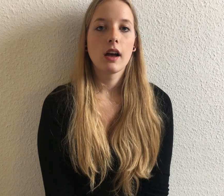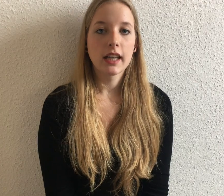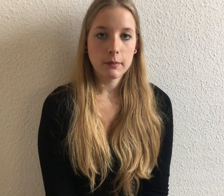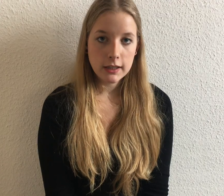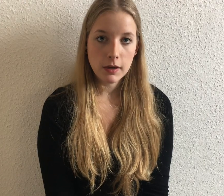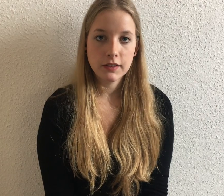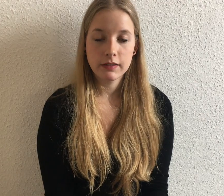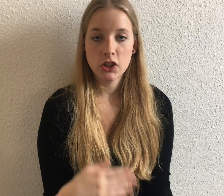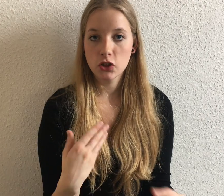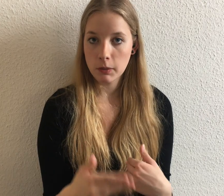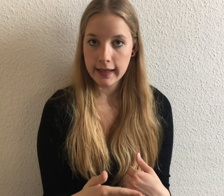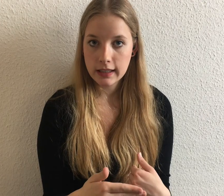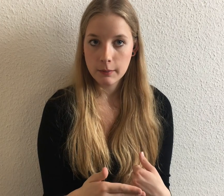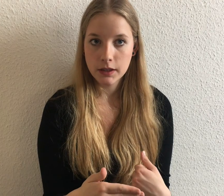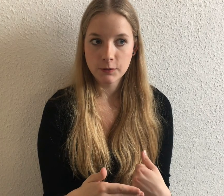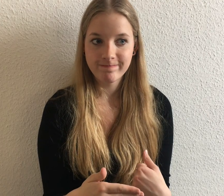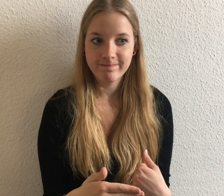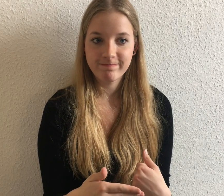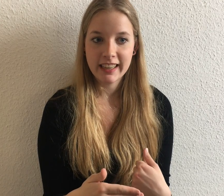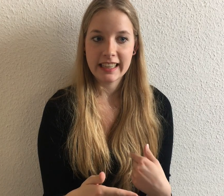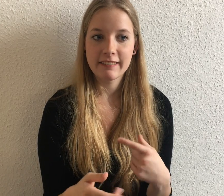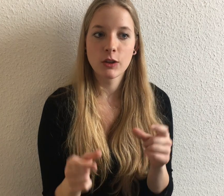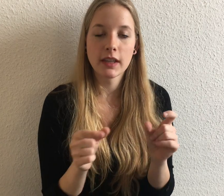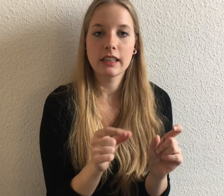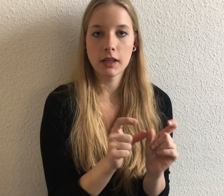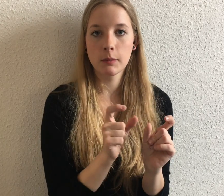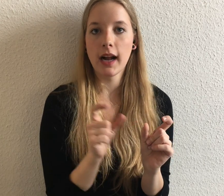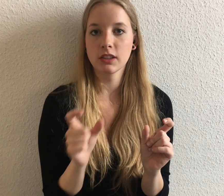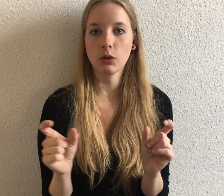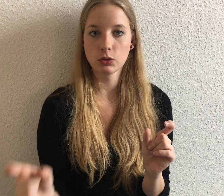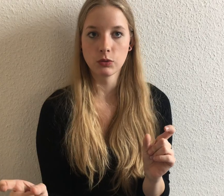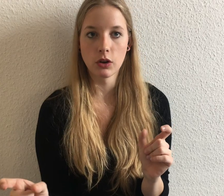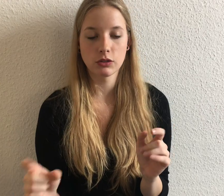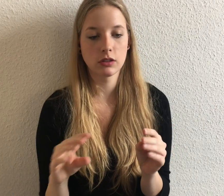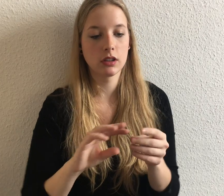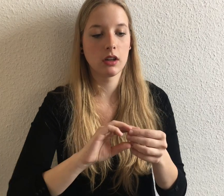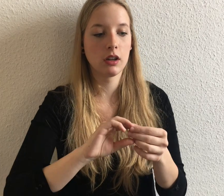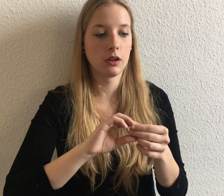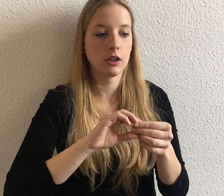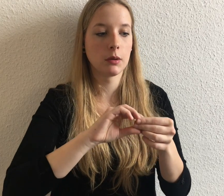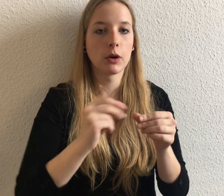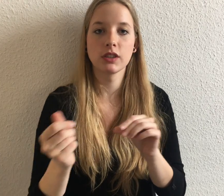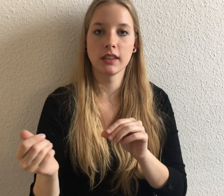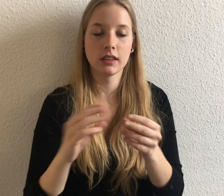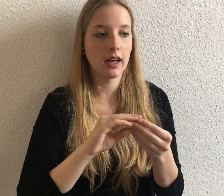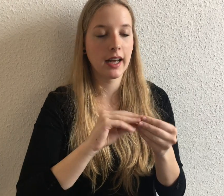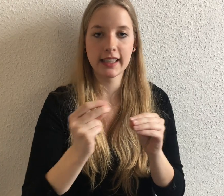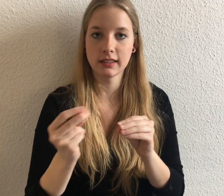In der Gebärdensprache, wie ihr wahrscheinlich schon gemerkt habt, übersetzt man nicht immer alles Wort zu Wort, sondern man baut seine eigenen